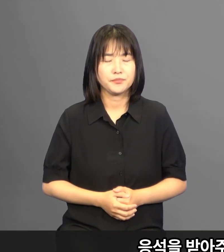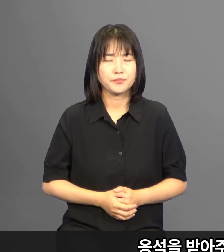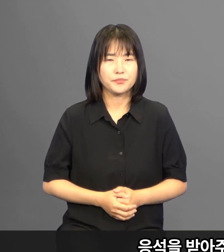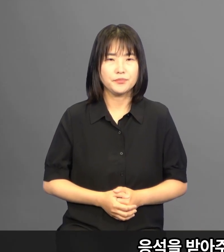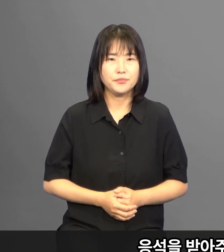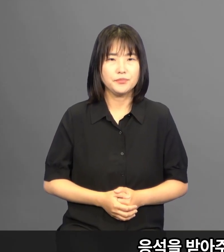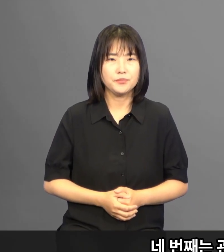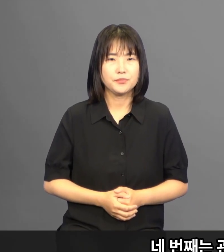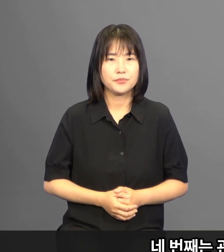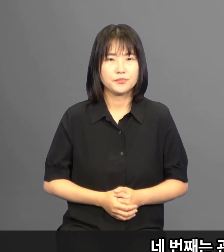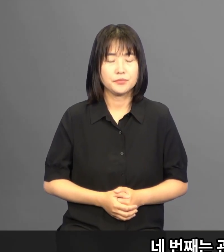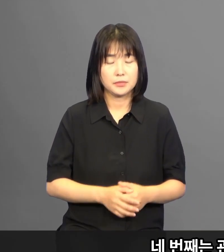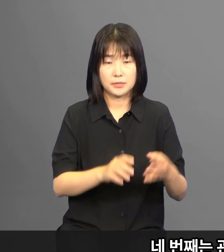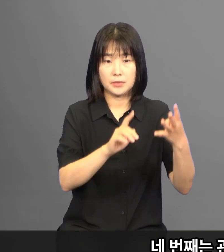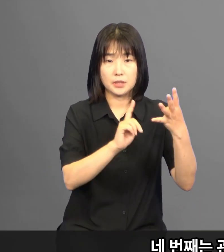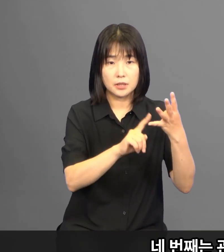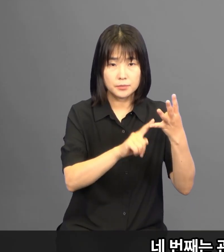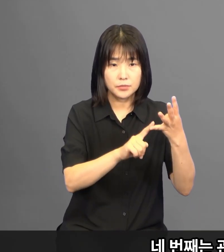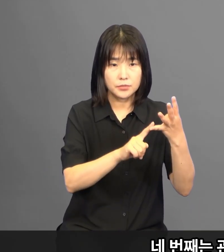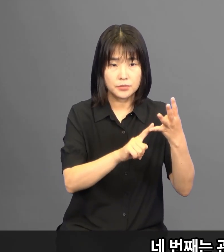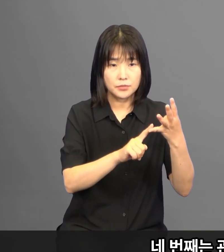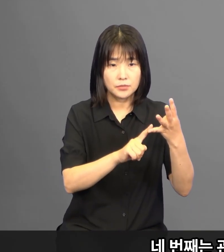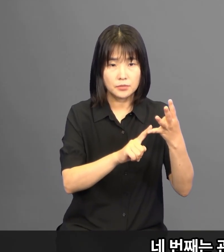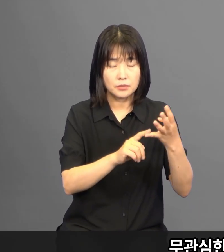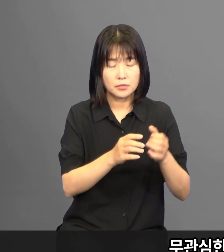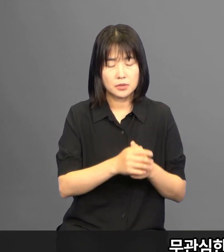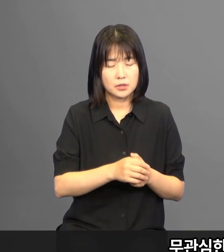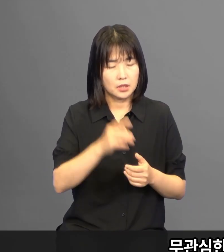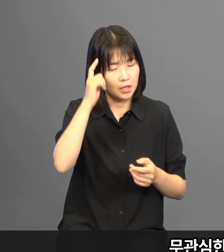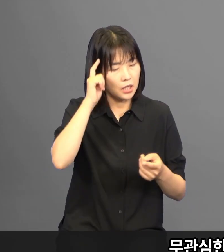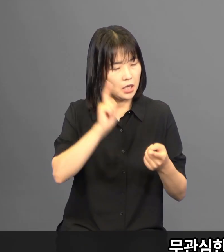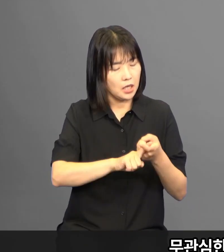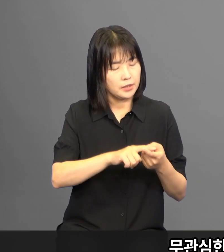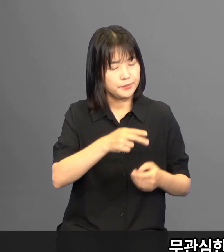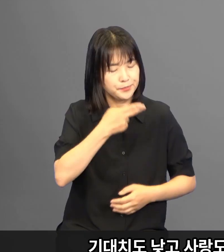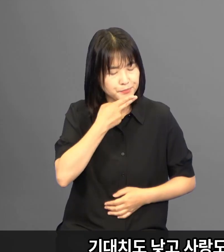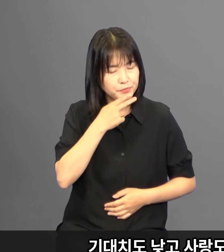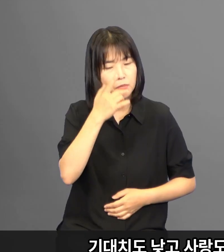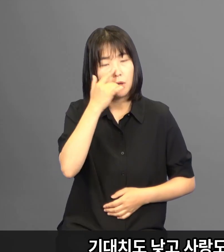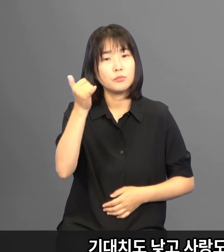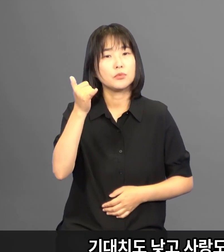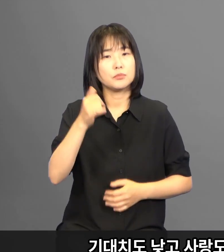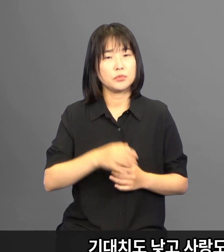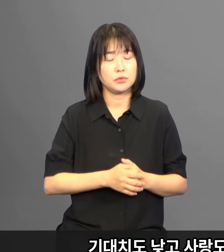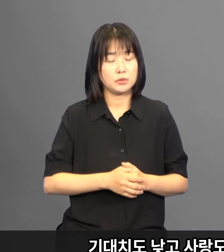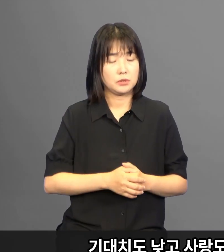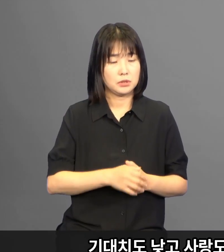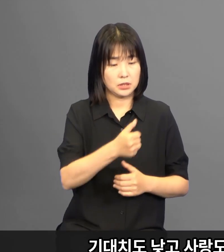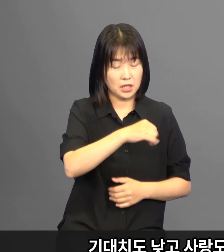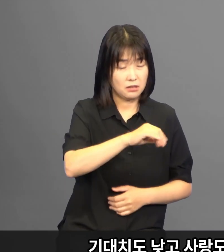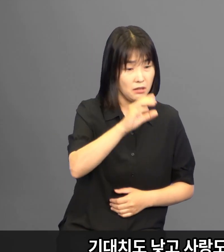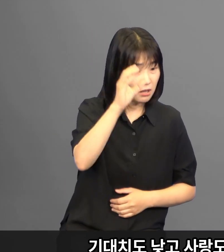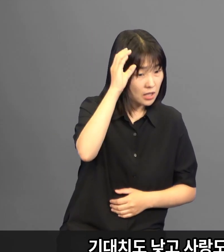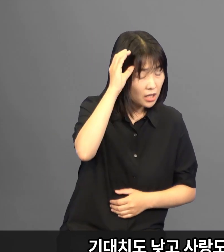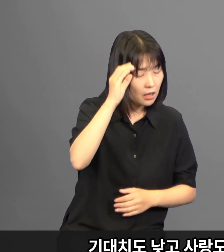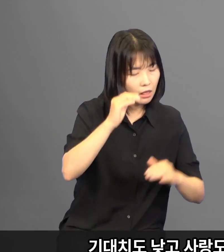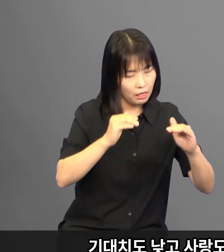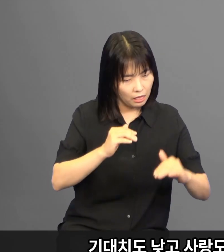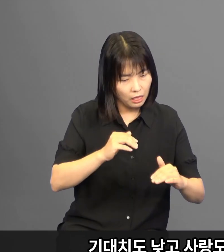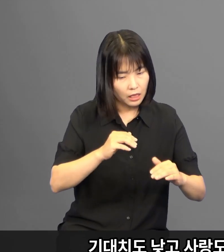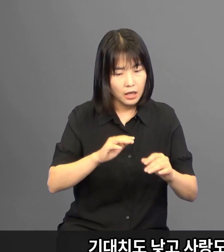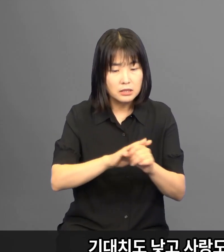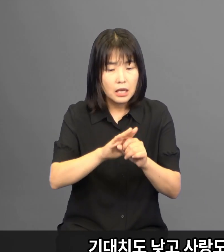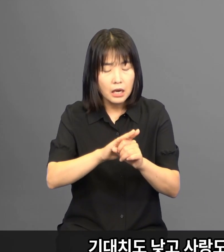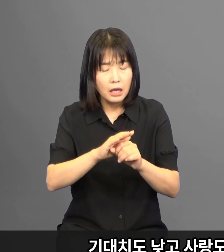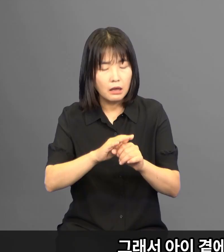부르죠. 네 번째는 관여하지 않는 부모, 무관심한 부모가 있어요. 기대치도 낮고 사랑도 낮고 자녀와 함께